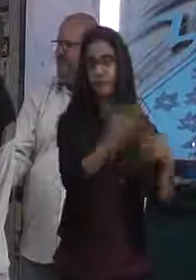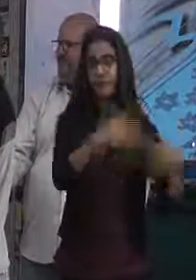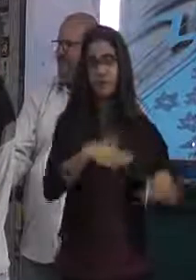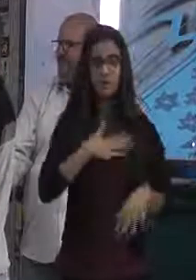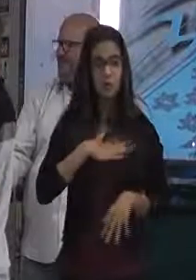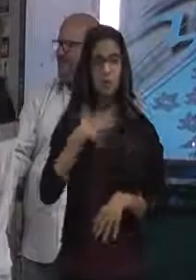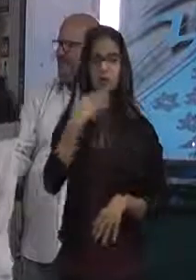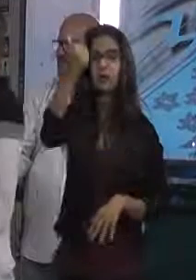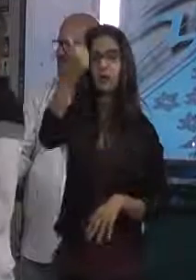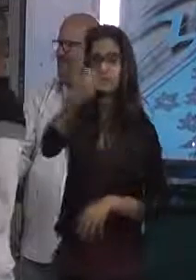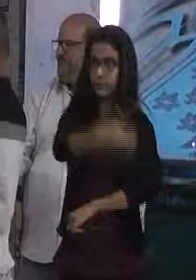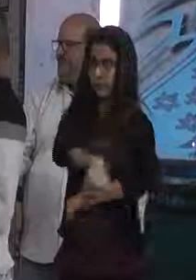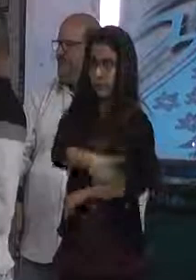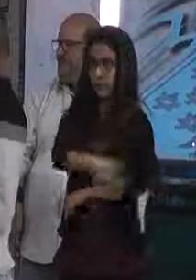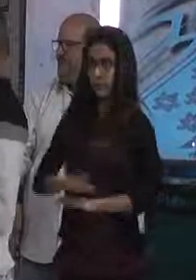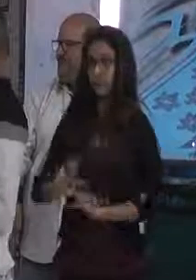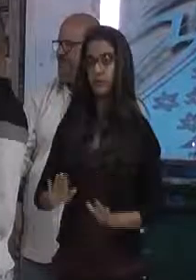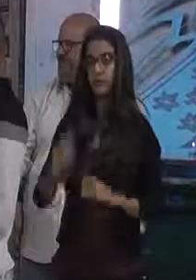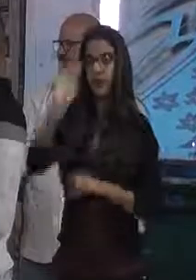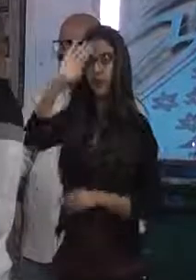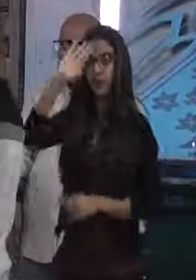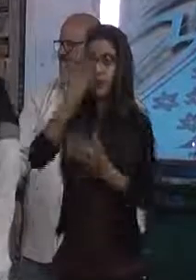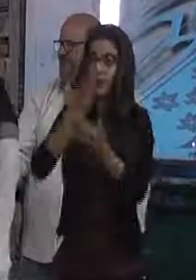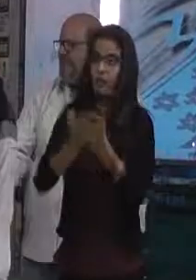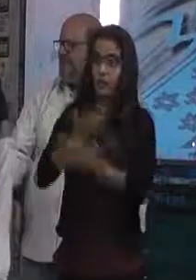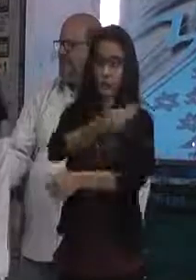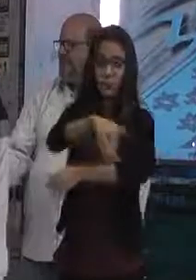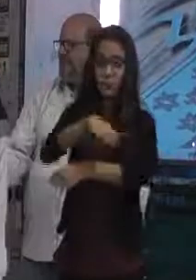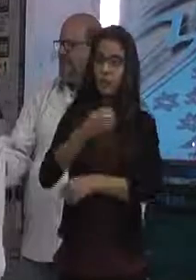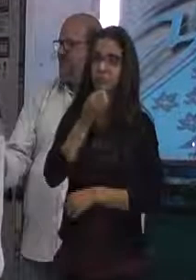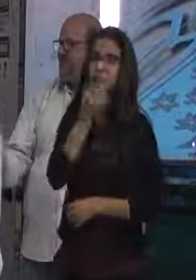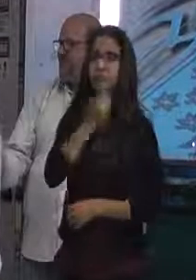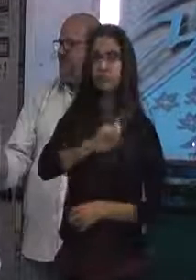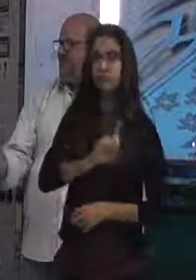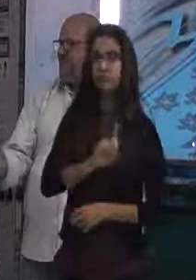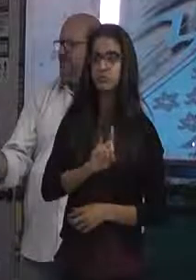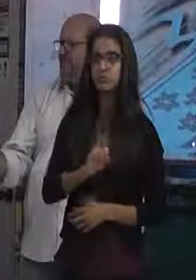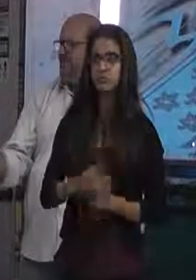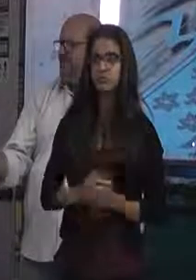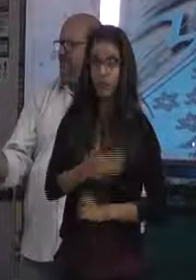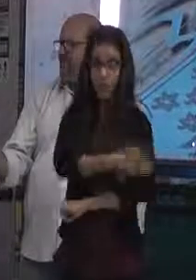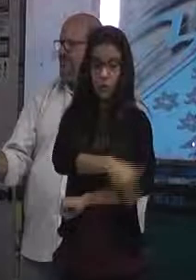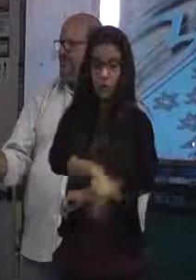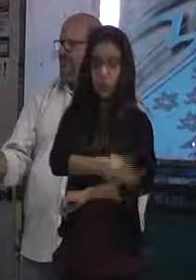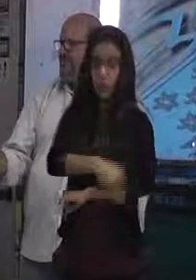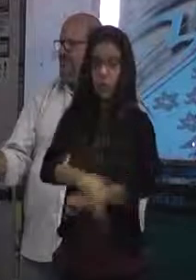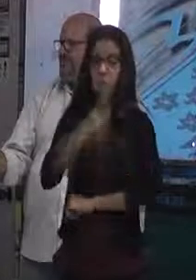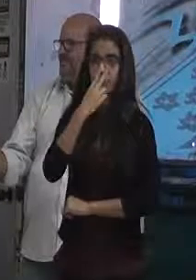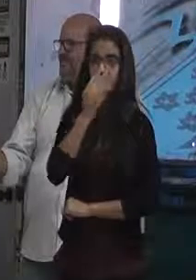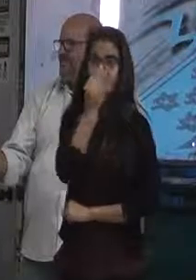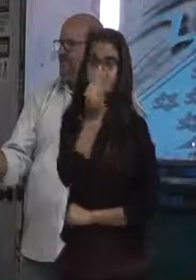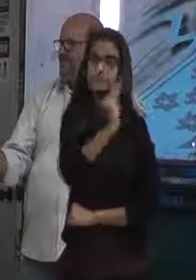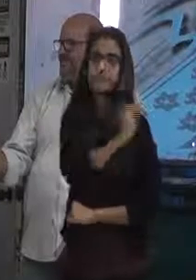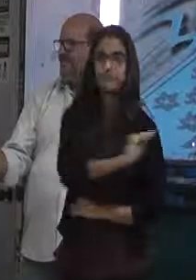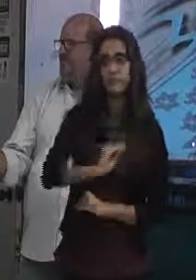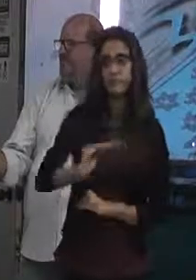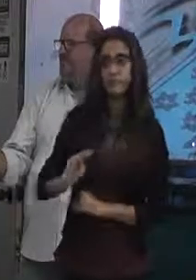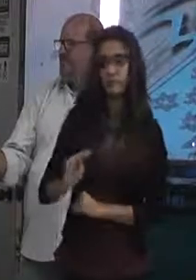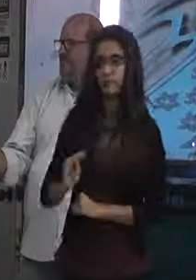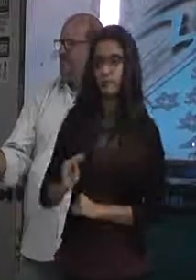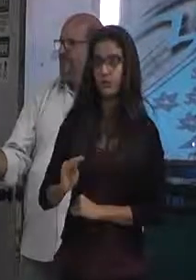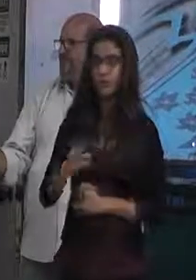rua. Mas a gente acredita que as ruas não é casa, as ruas é local onde as